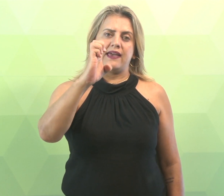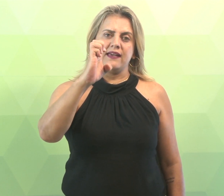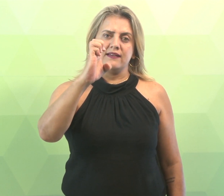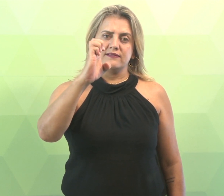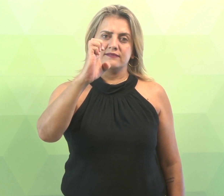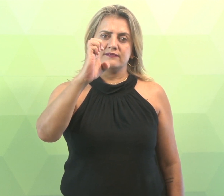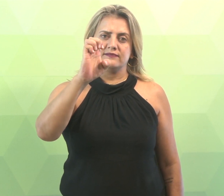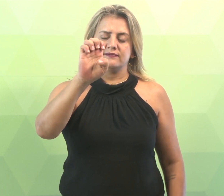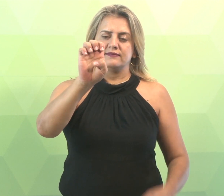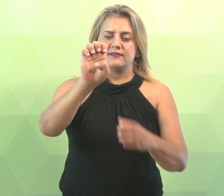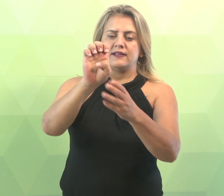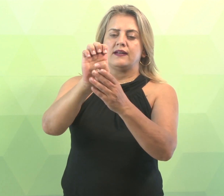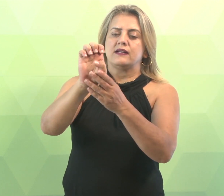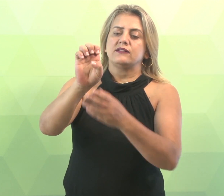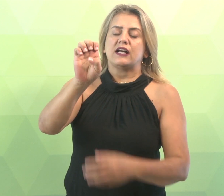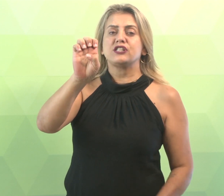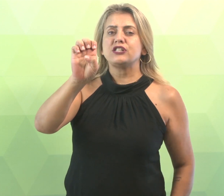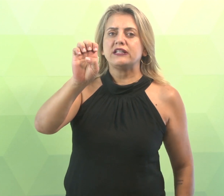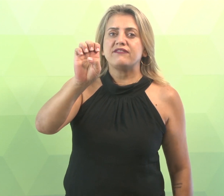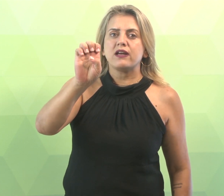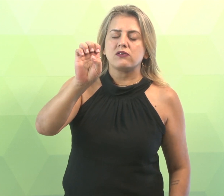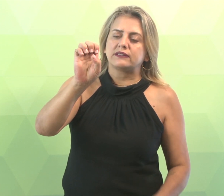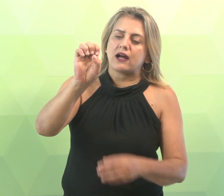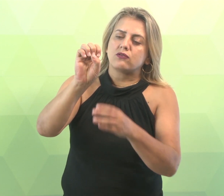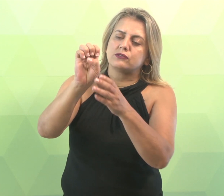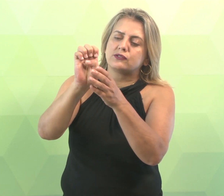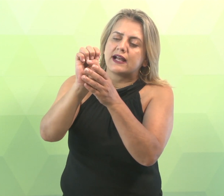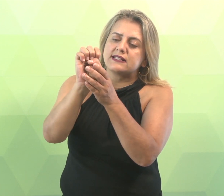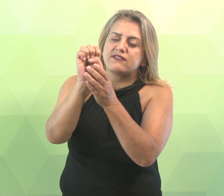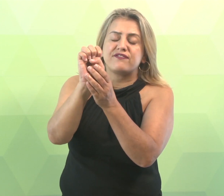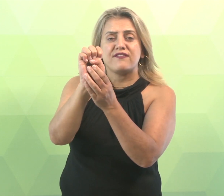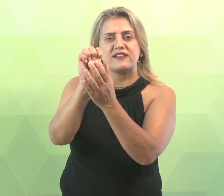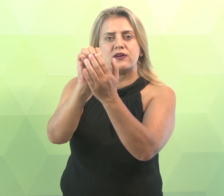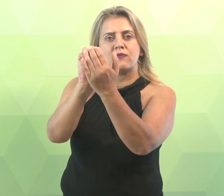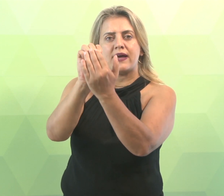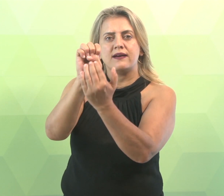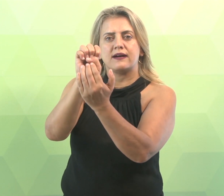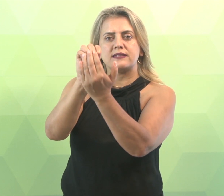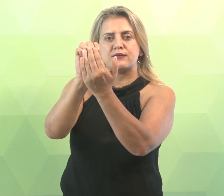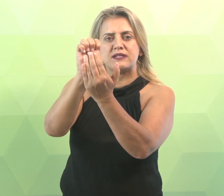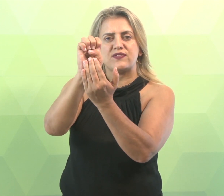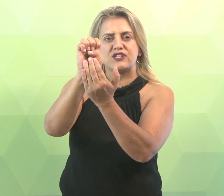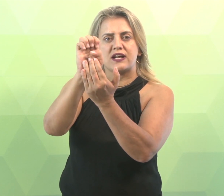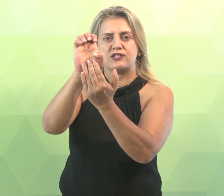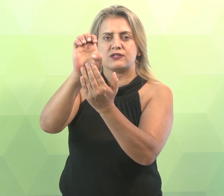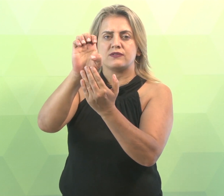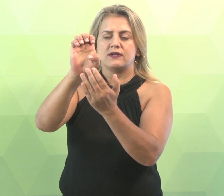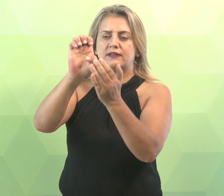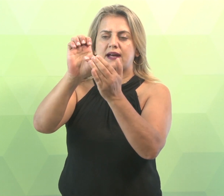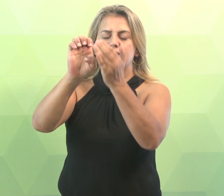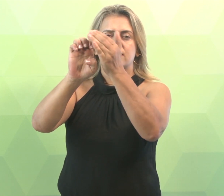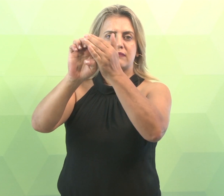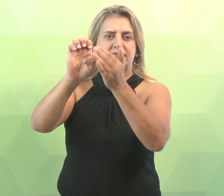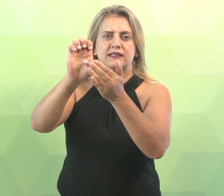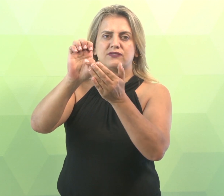E. A gente ainda vai encontrar alguns lugares que vai fazer um E assim mais fechadinho, tá? Mas tanto